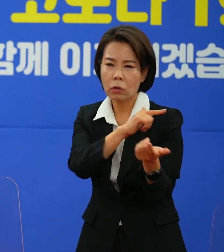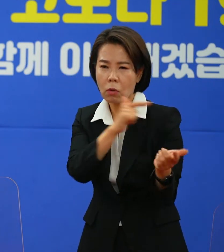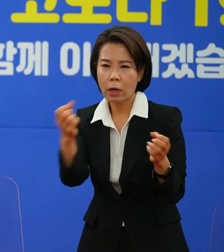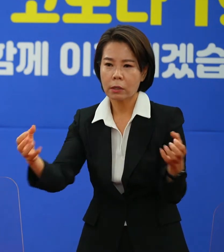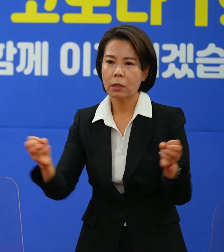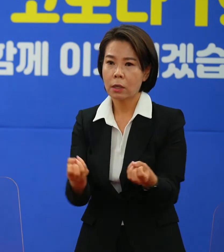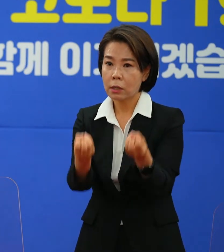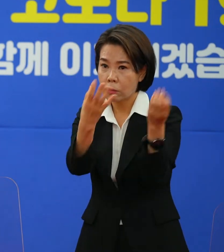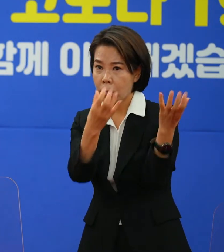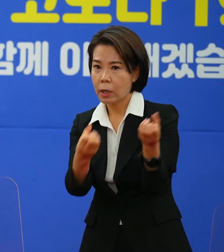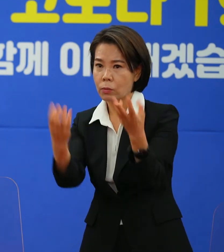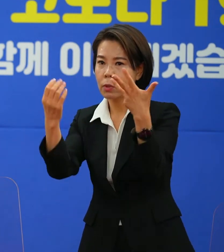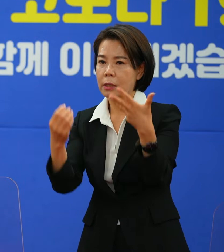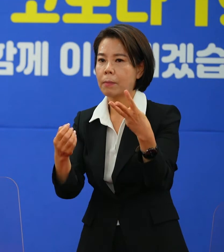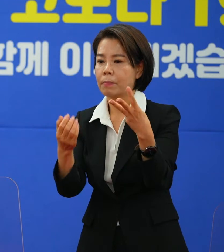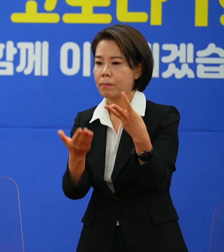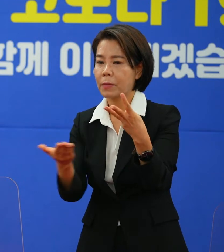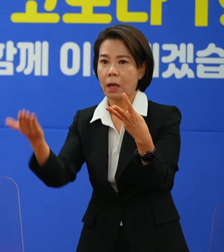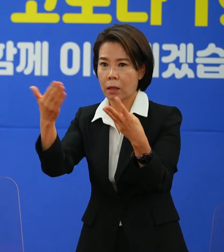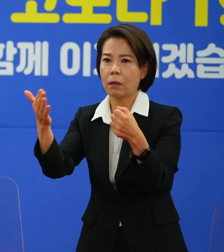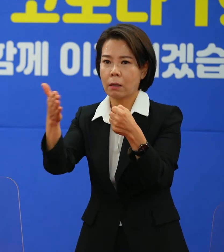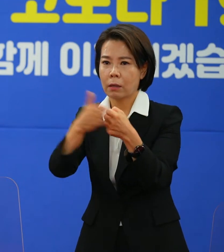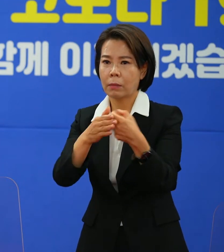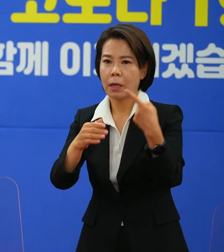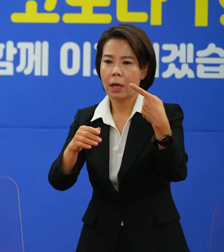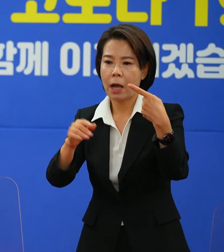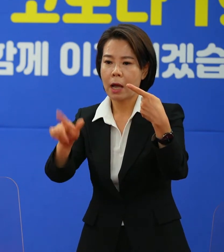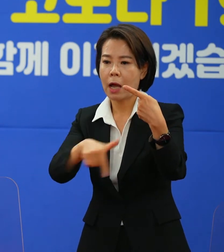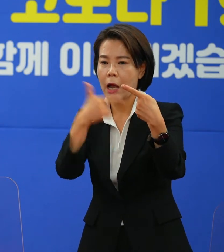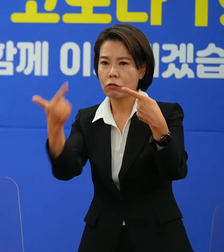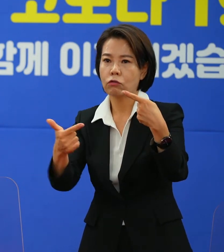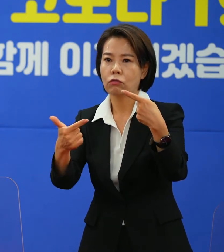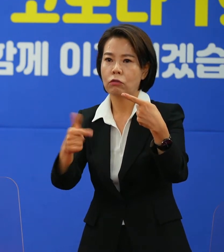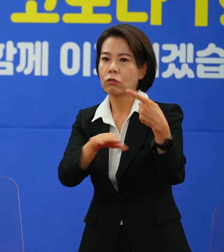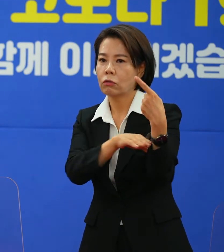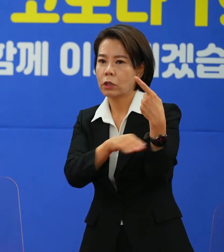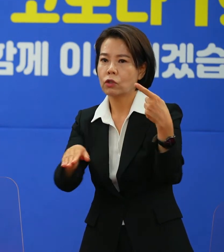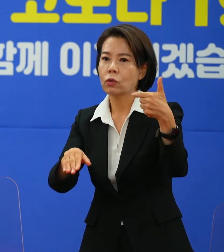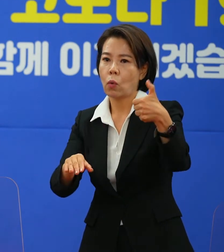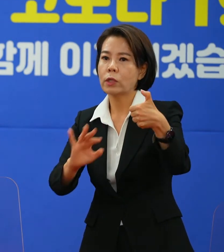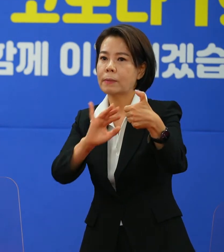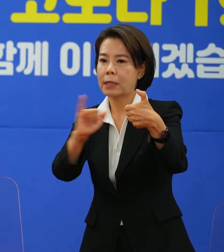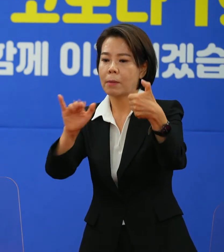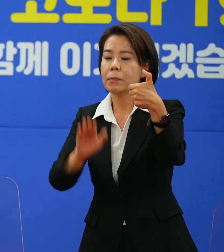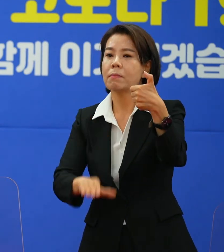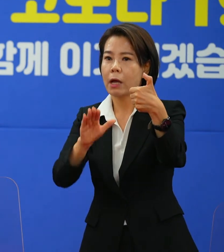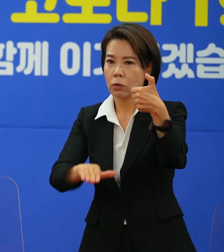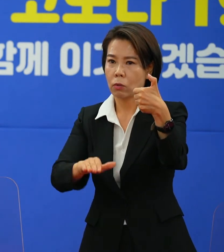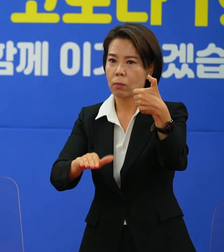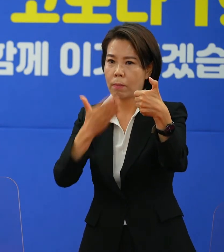등은 3단계 적용에 따라 1일 기준 50명 미만으로 운영을 해야 합니다.